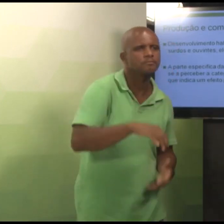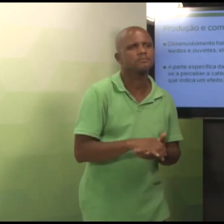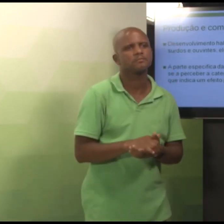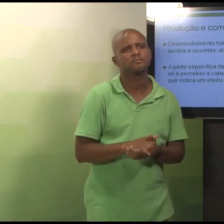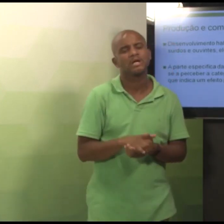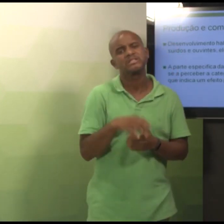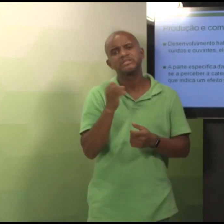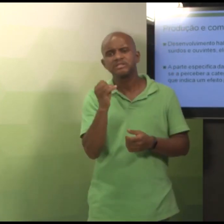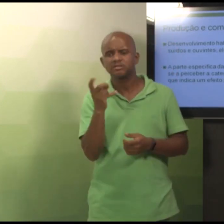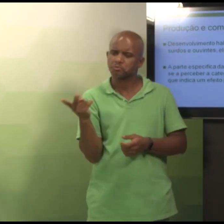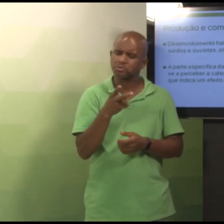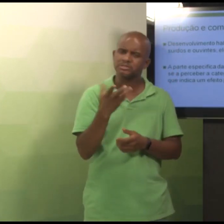mão.